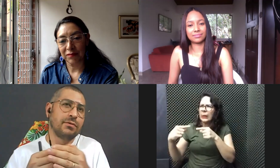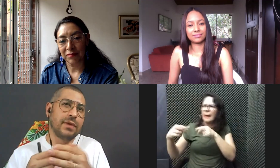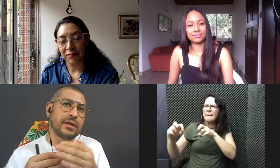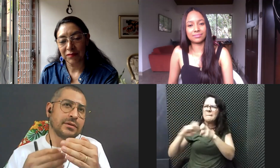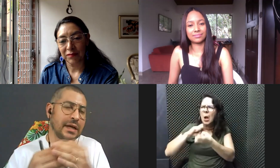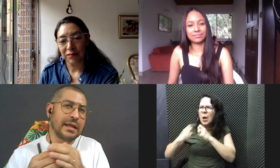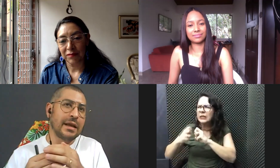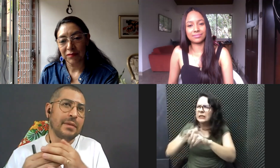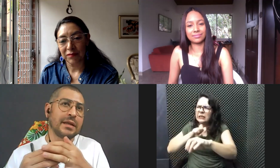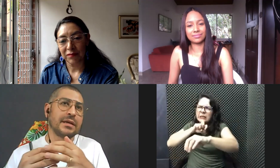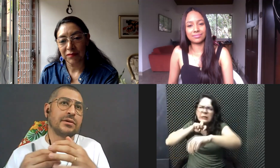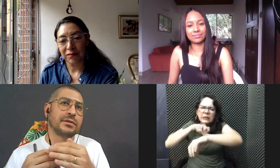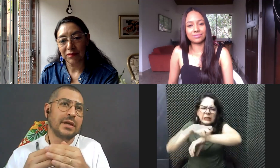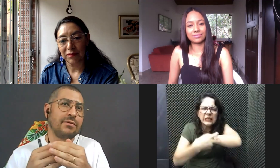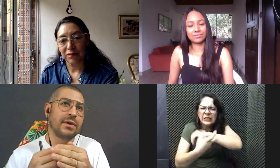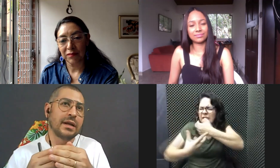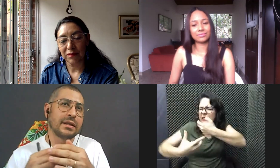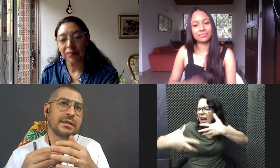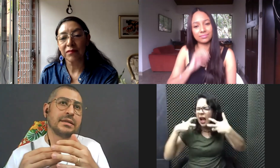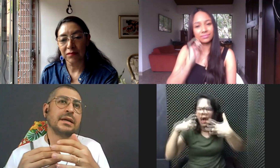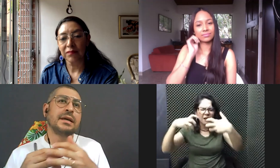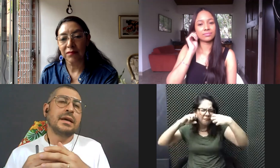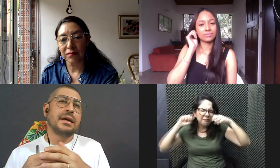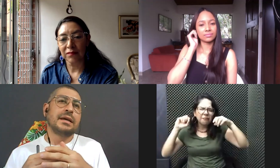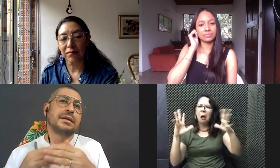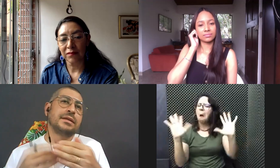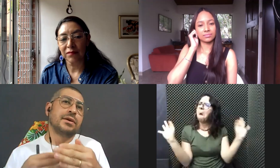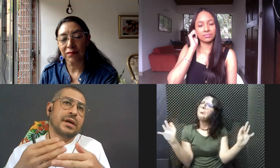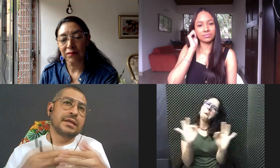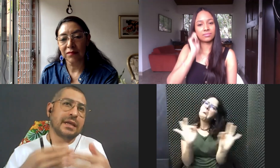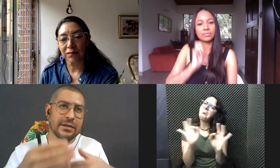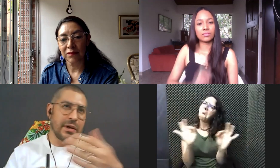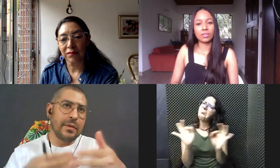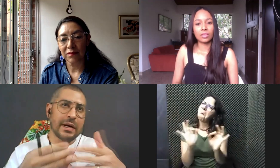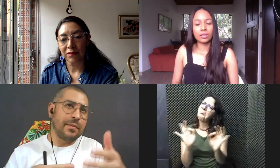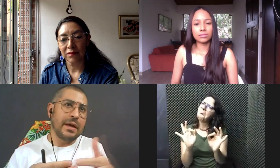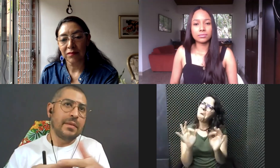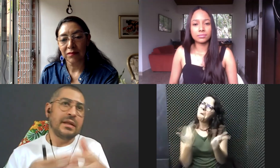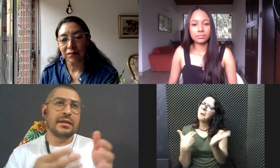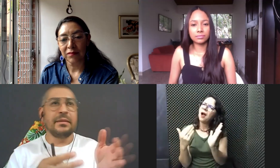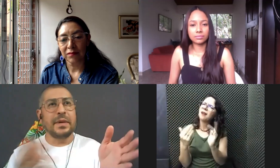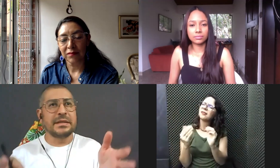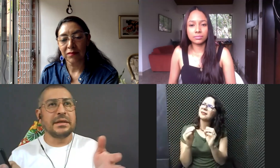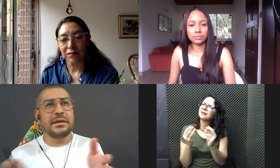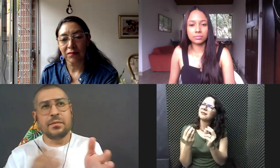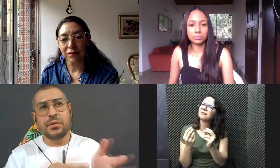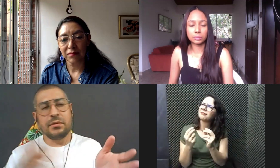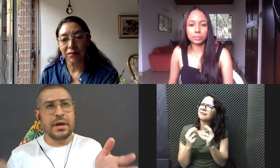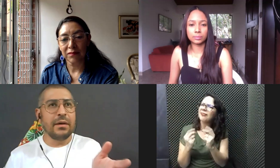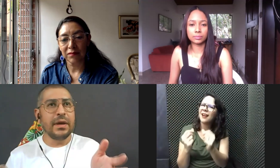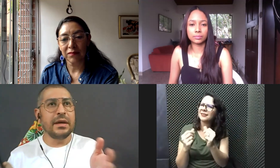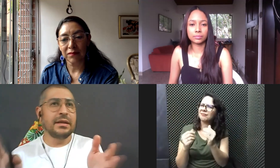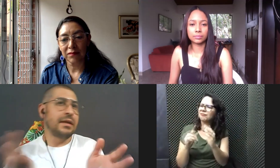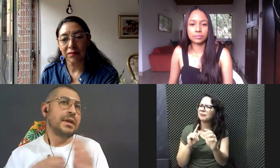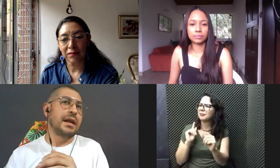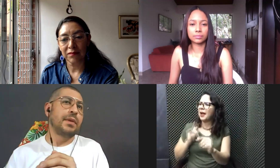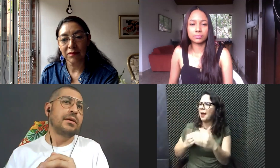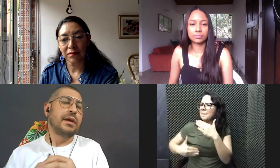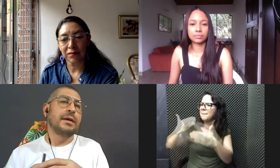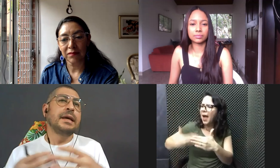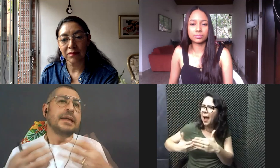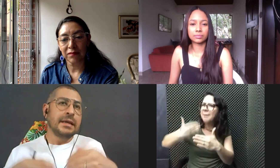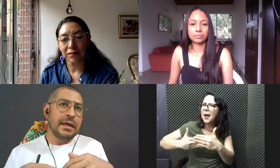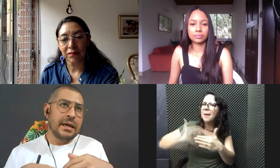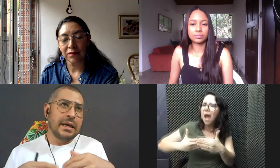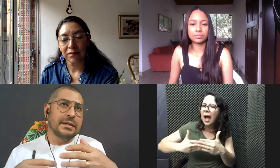unos conflictos tan dramáticos, tan fuertes, sino que se resuelven rápidamente, pasa de punto A a B y termina la